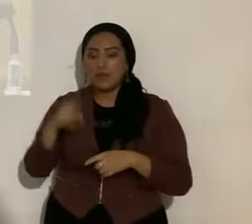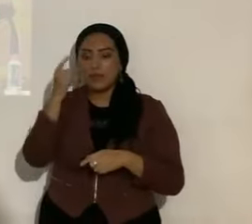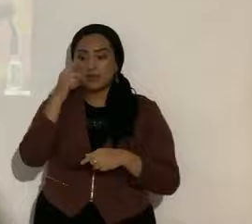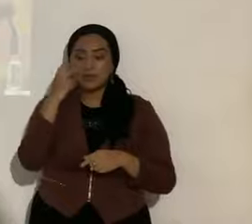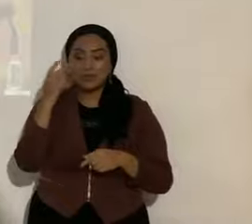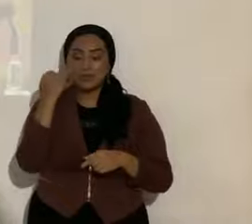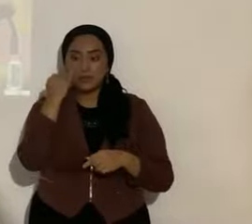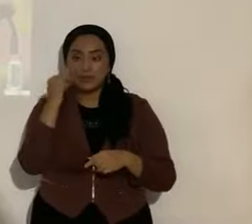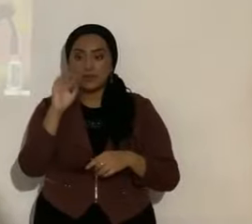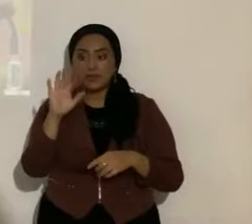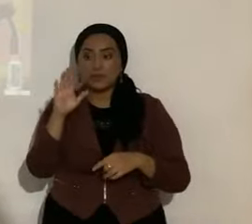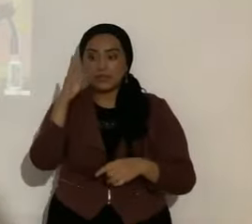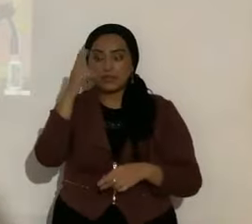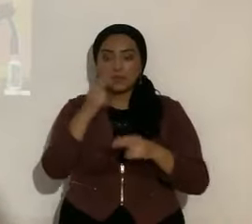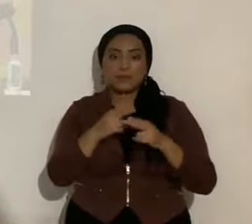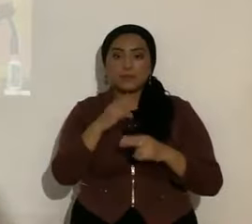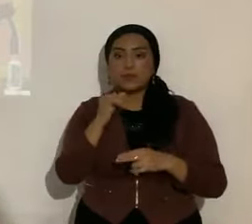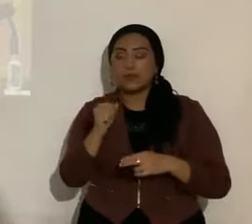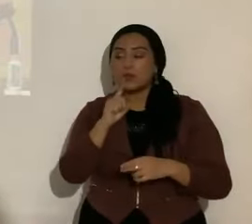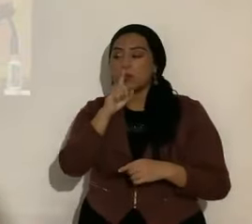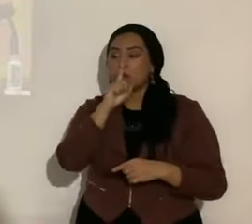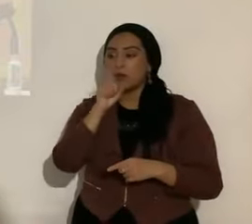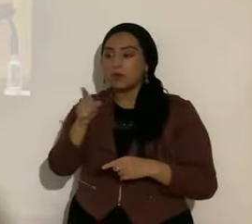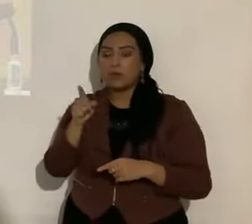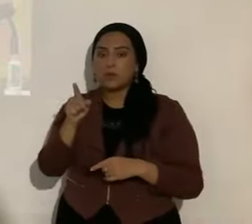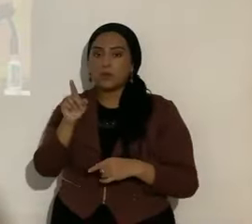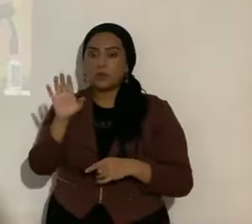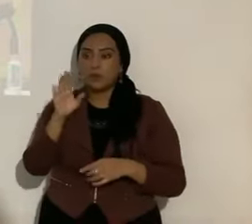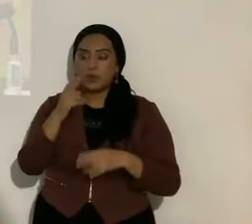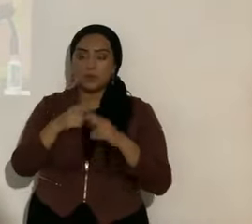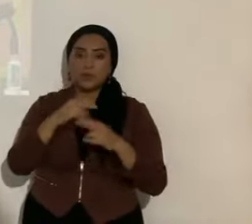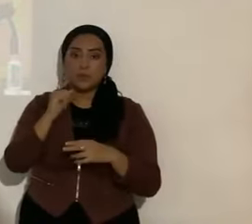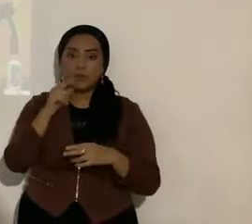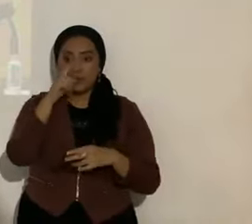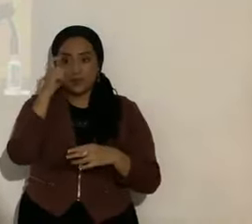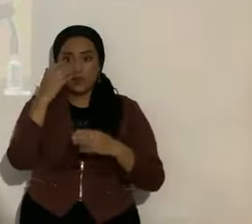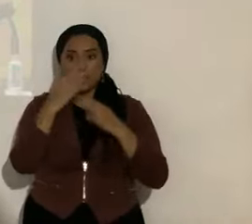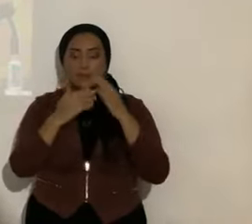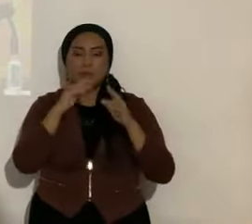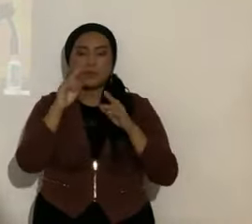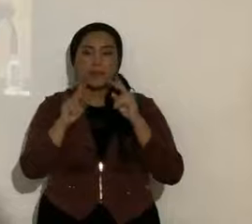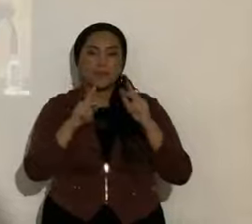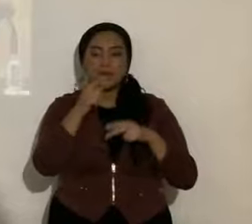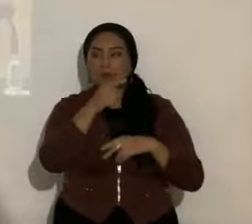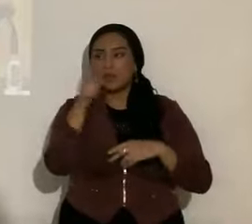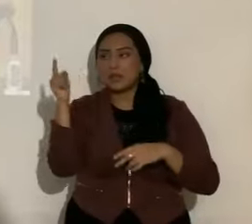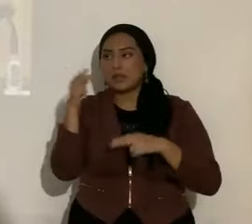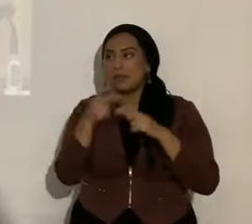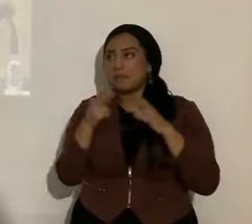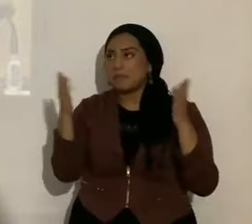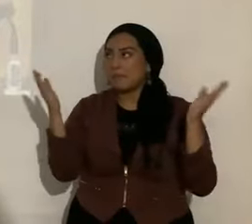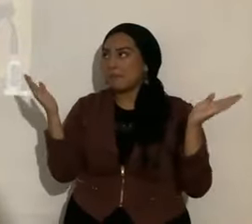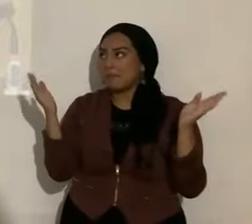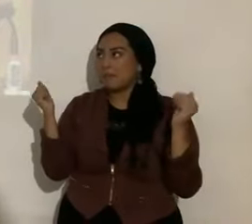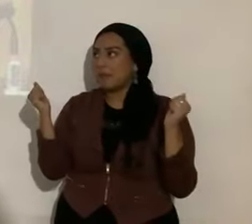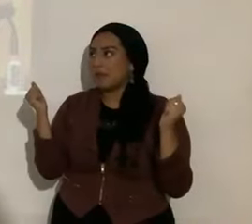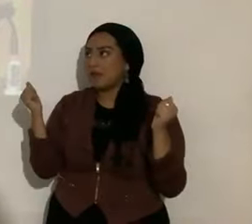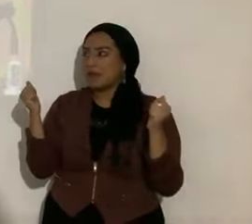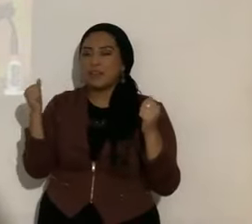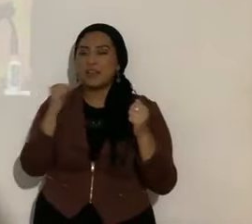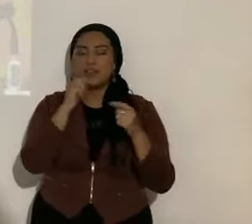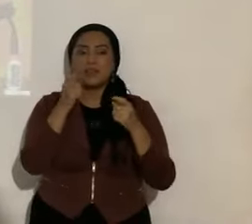si realmente su nombre era lo que decía, o sea, porque hay personas que se llaman, no sé, por ejemplo, bueno, no